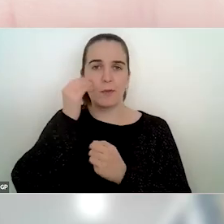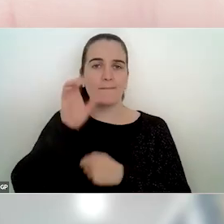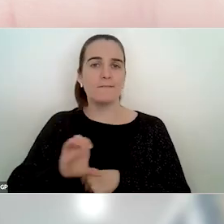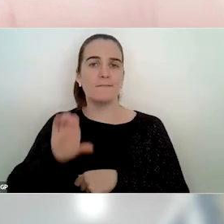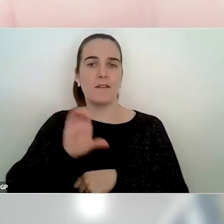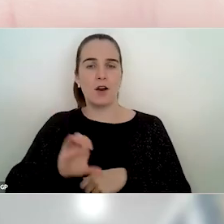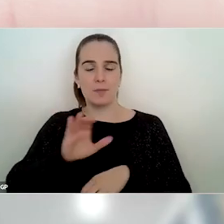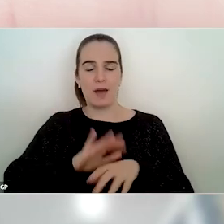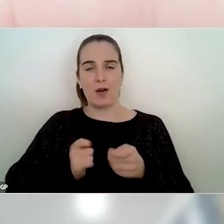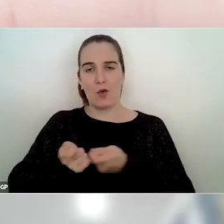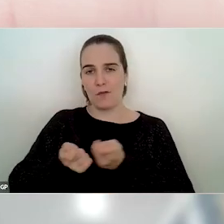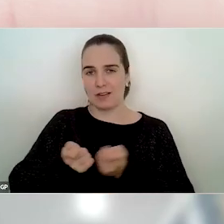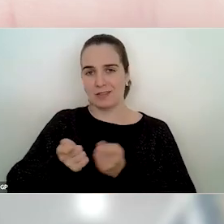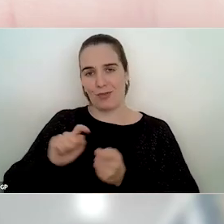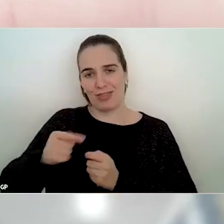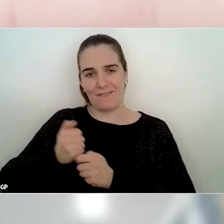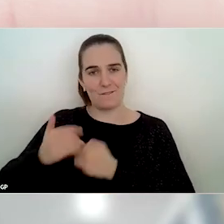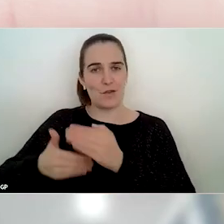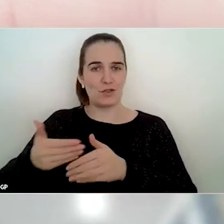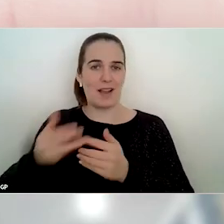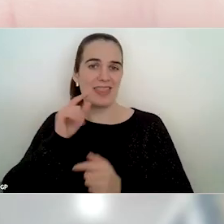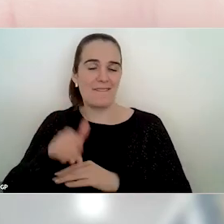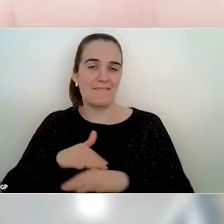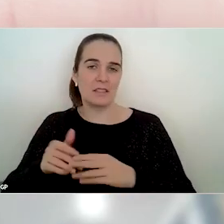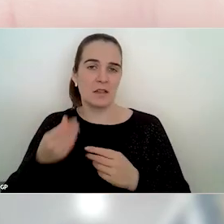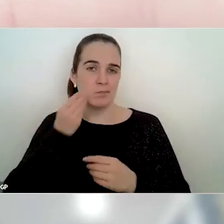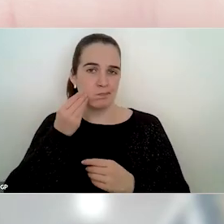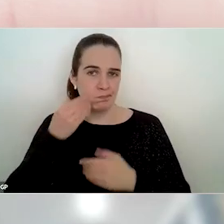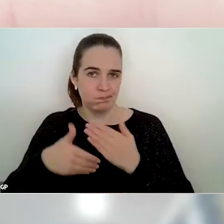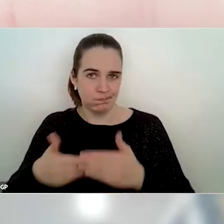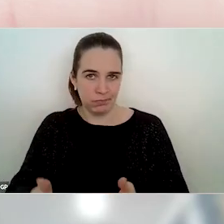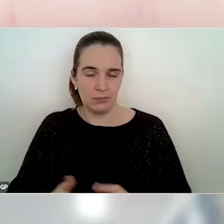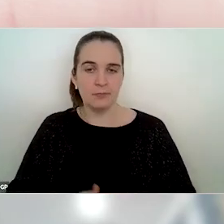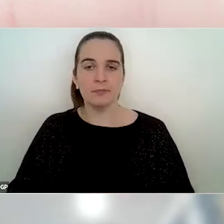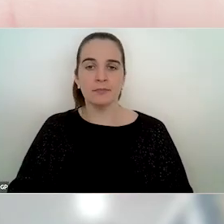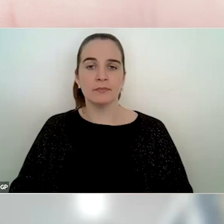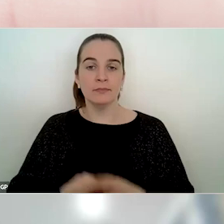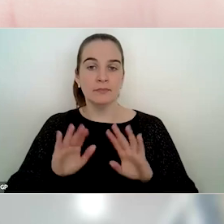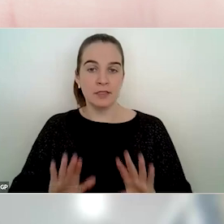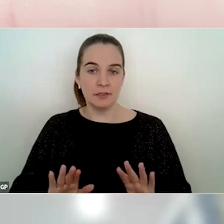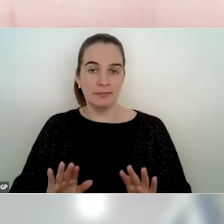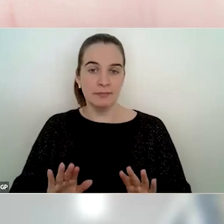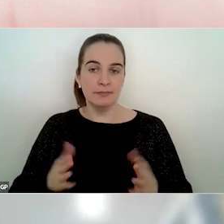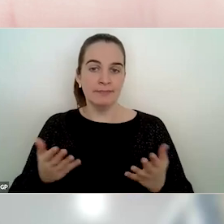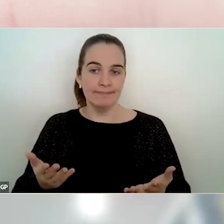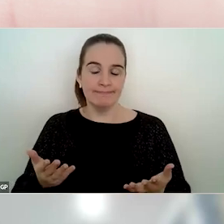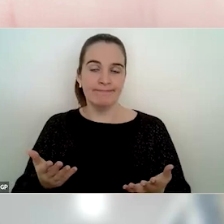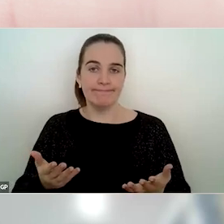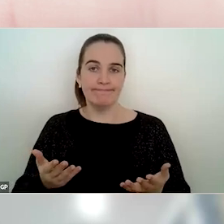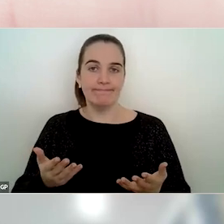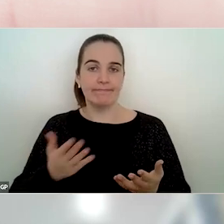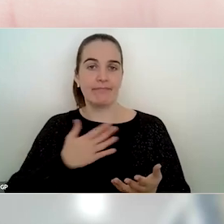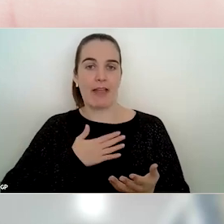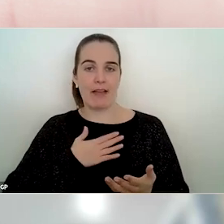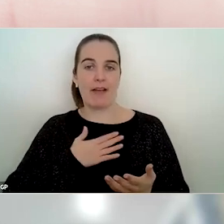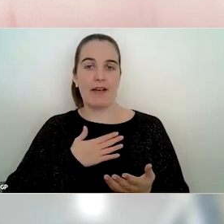a governação pública e o funcionamento das administrações públicas deve ser realizado, de facto, nos leva para